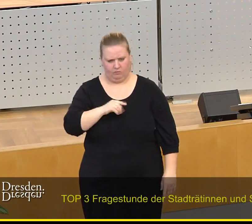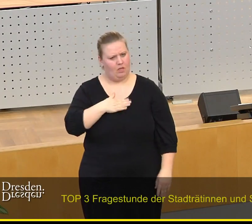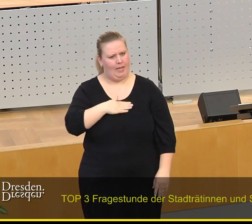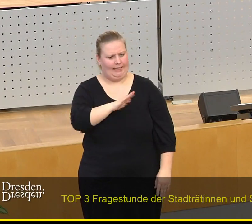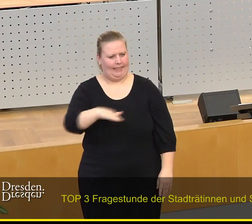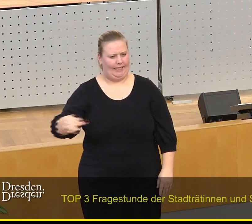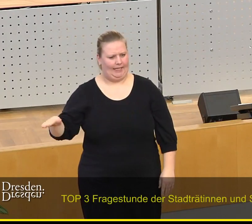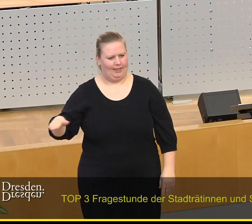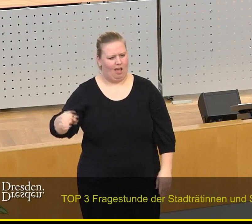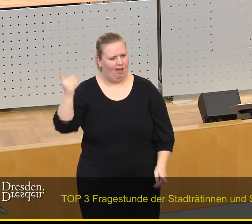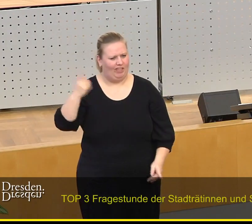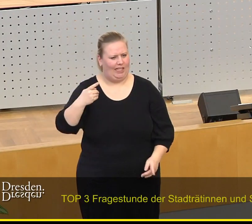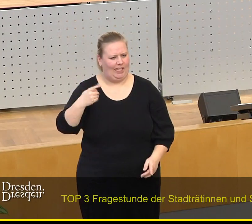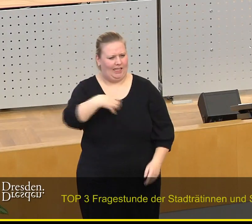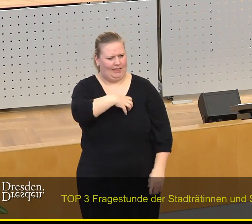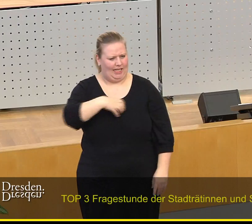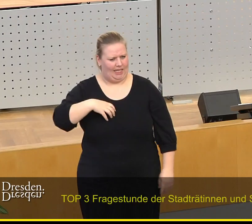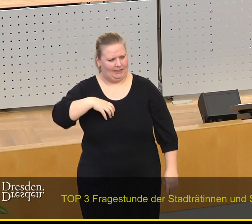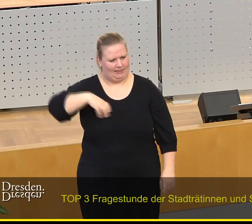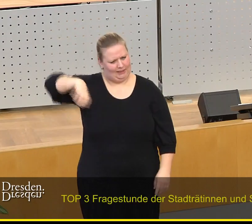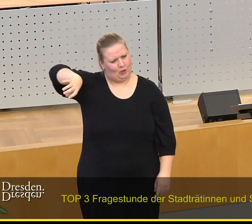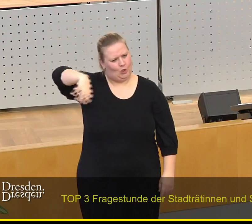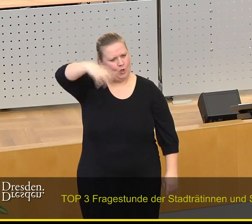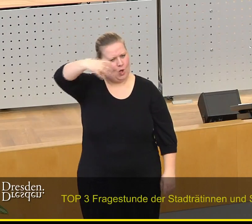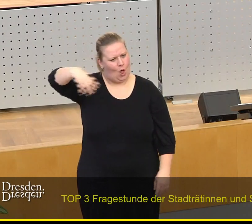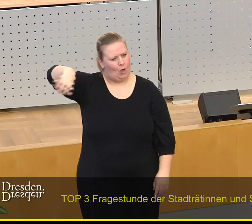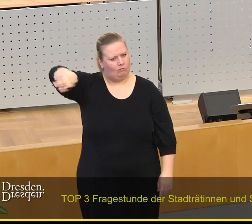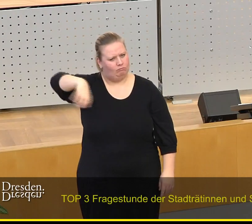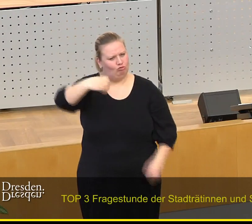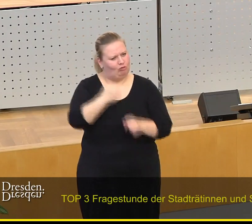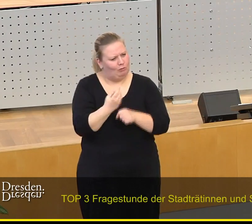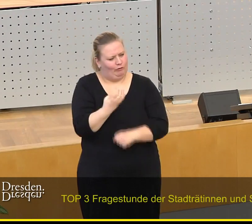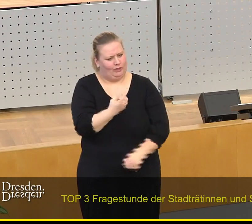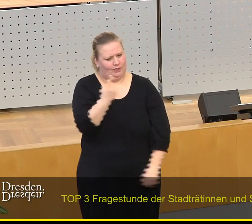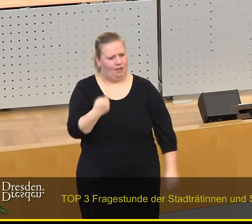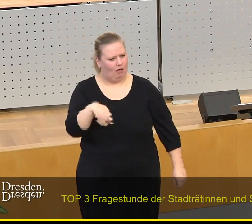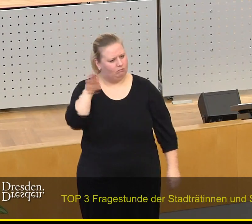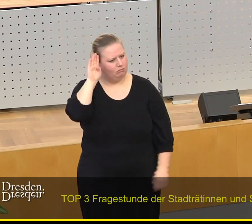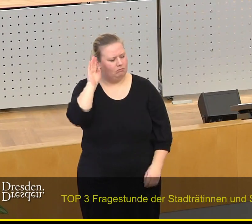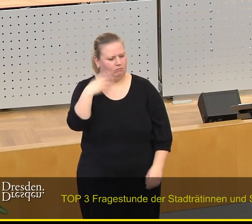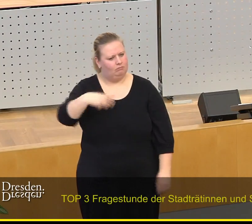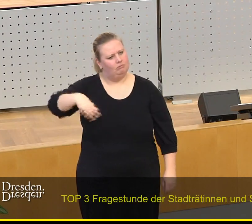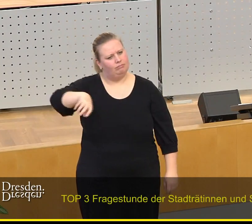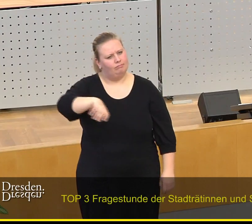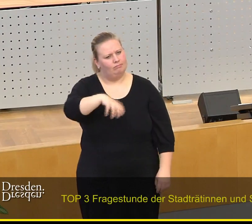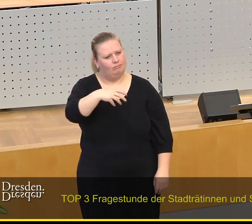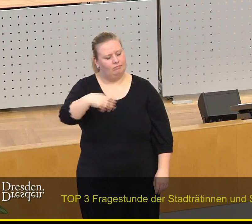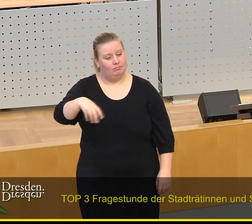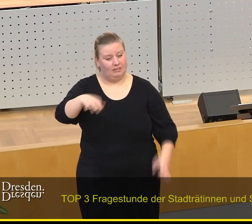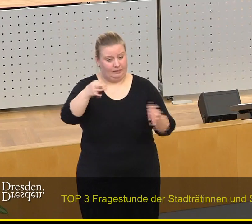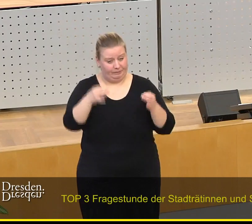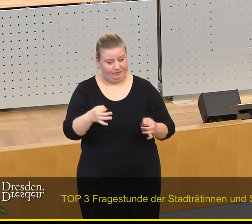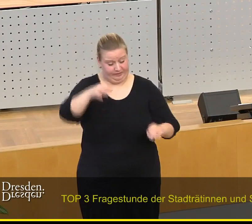meinen Kindern das Glockengeläut hören wollte, wie ich das seit 40 Jahren mache, musste ich feststellen, dass mit dem Beginn